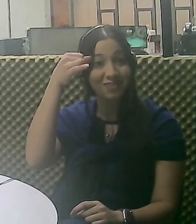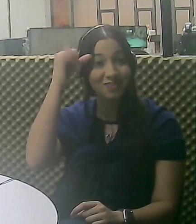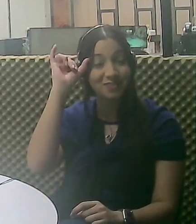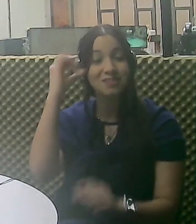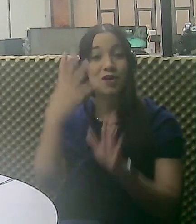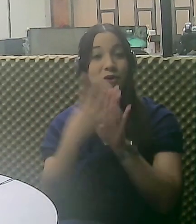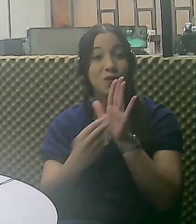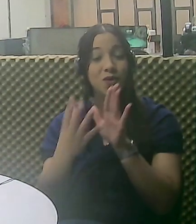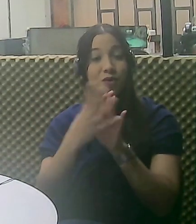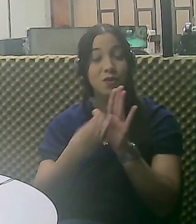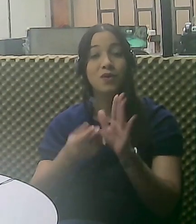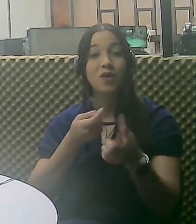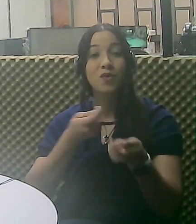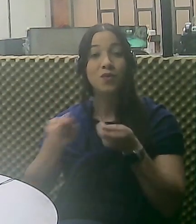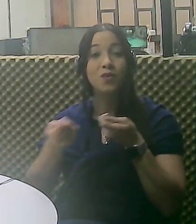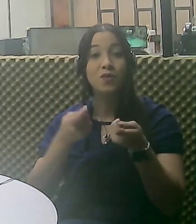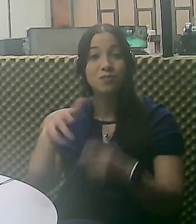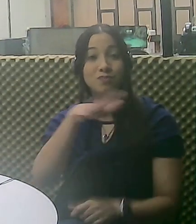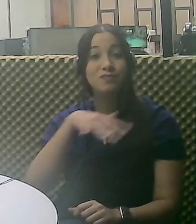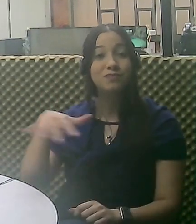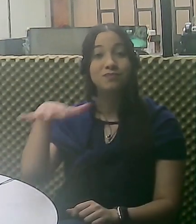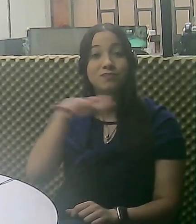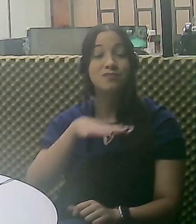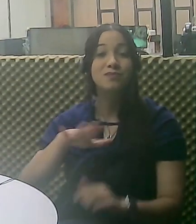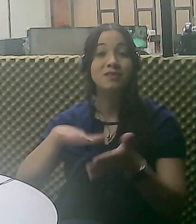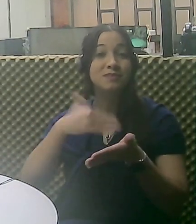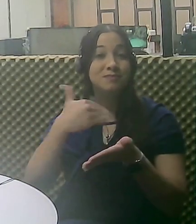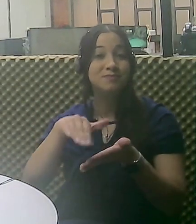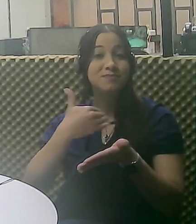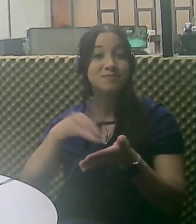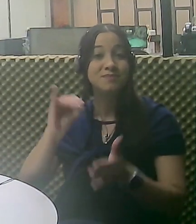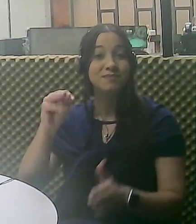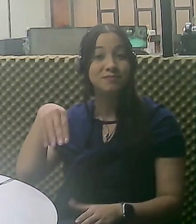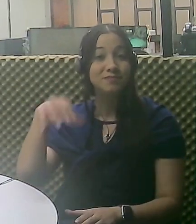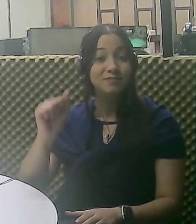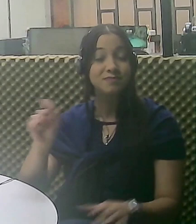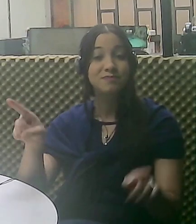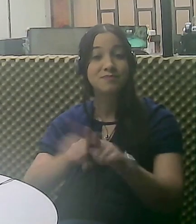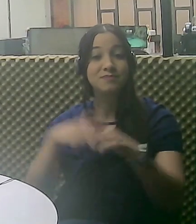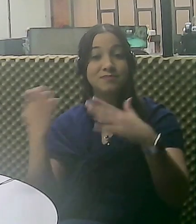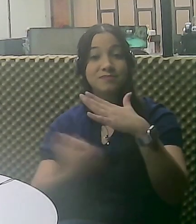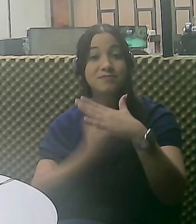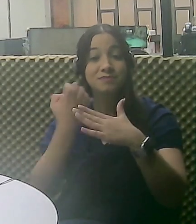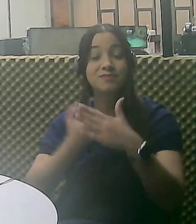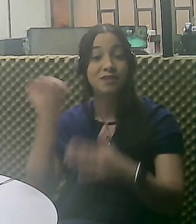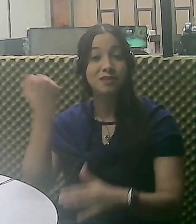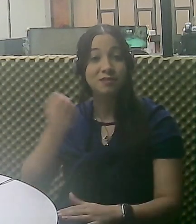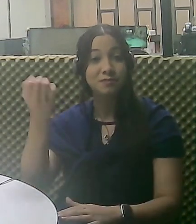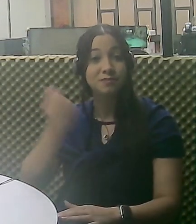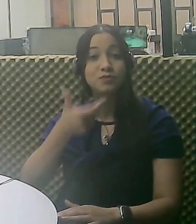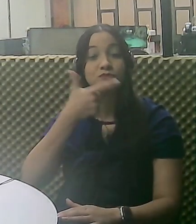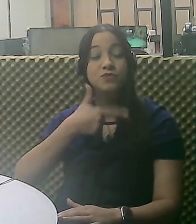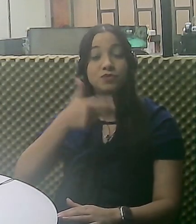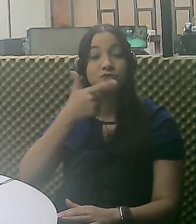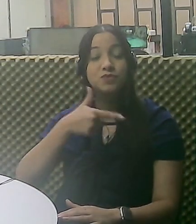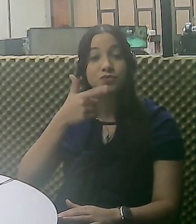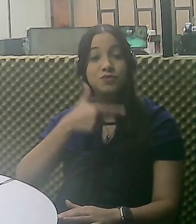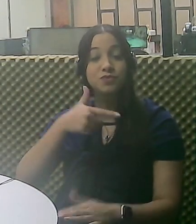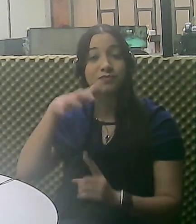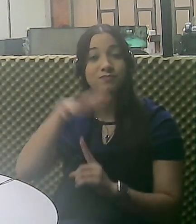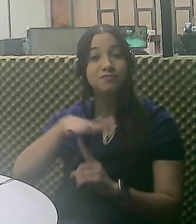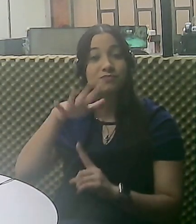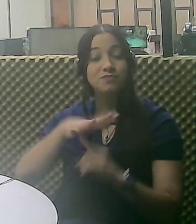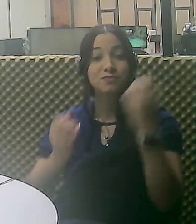da região, ao comércio local, aos escritórios do IMA e a empresas de laticínios, queijarias,